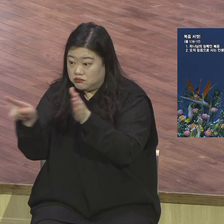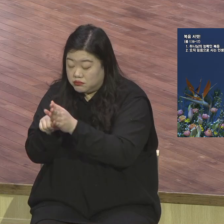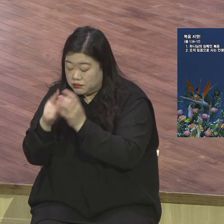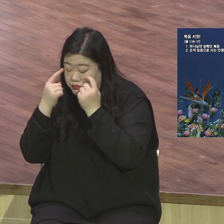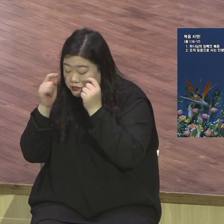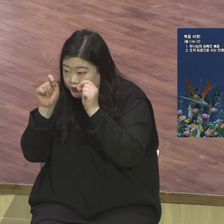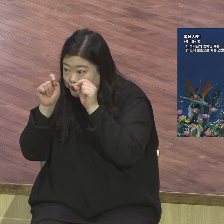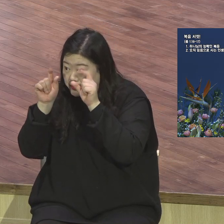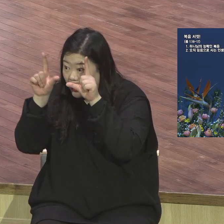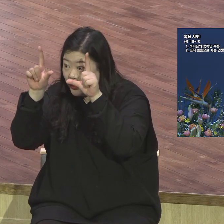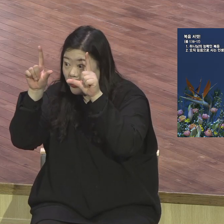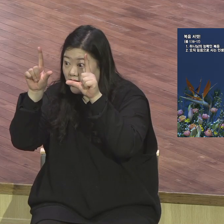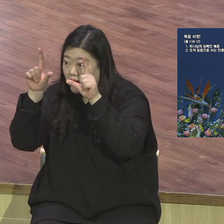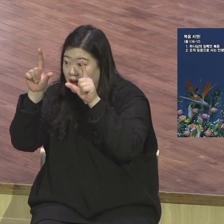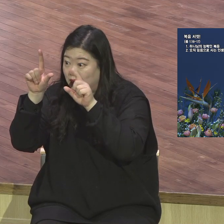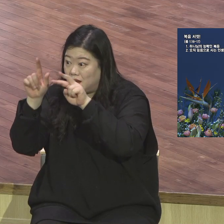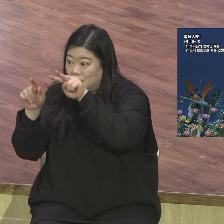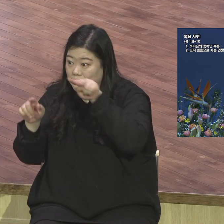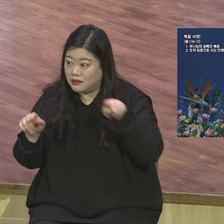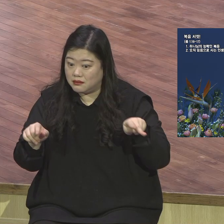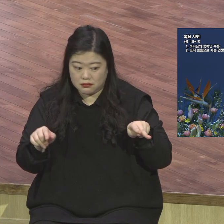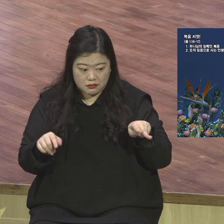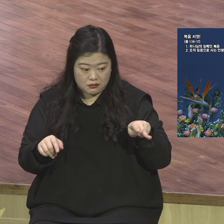얻으면 그 문제가 아니요.